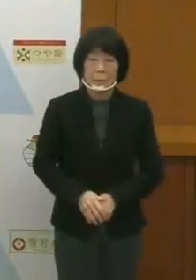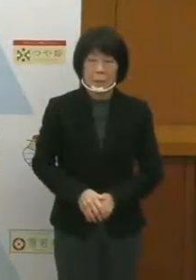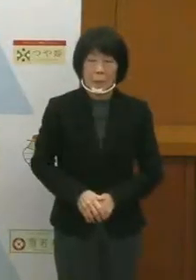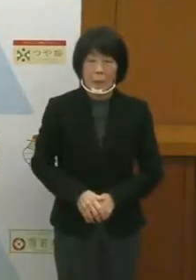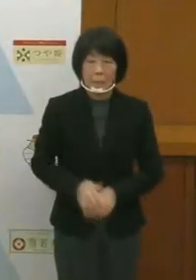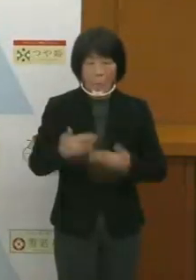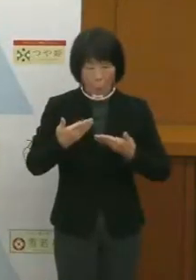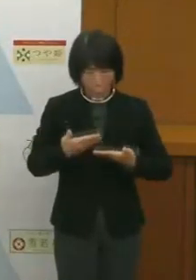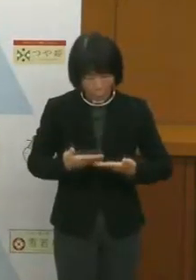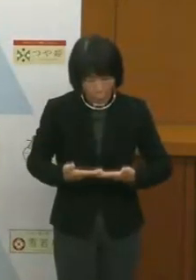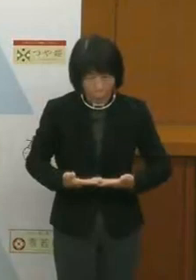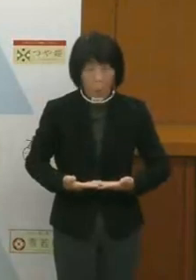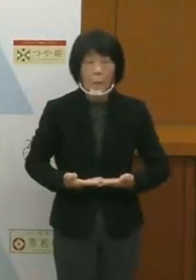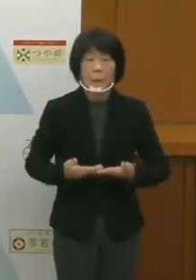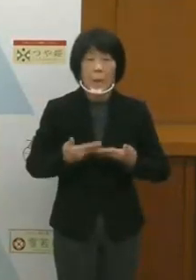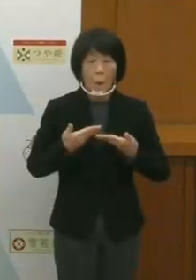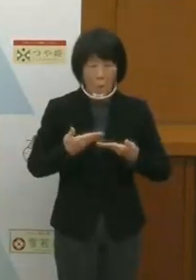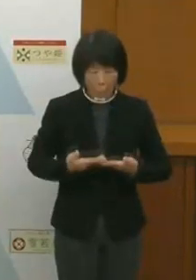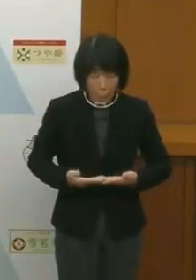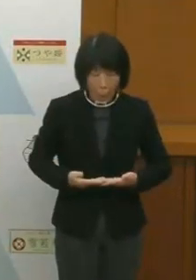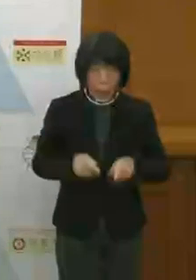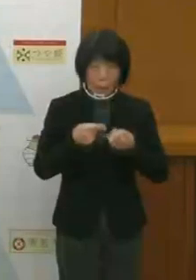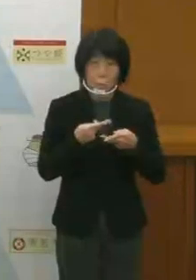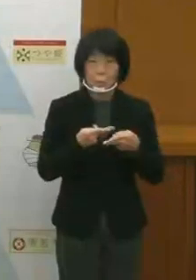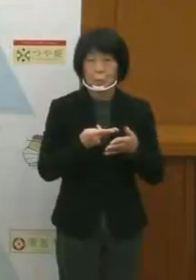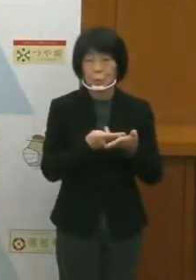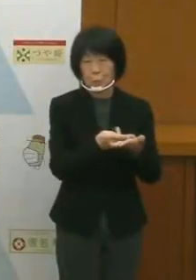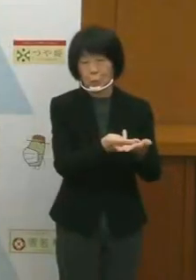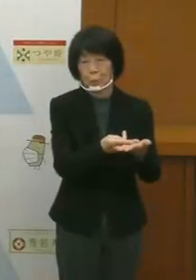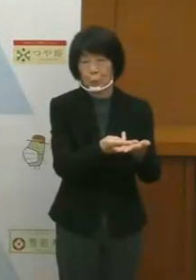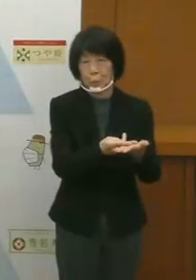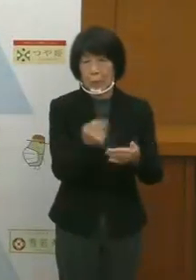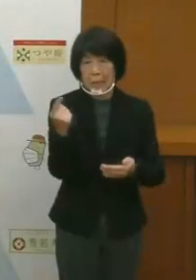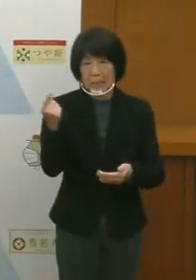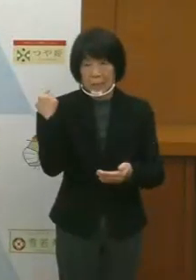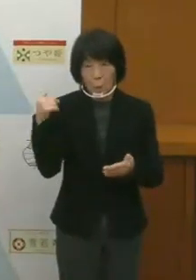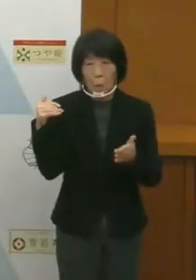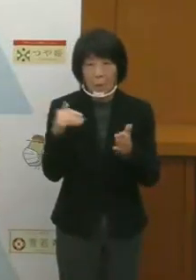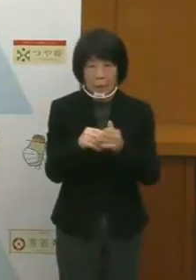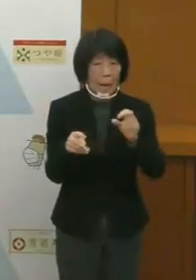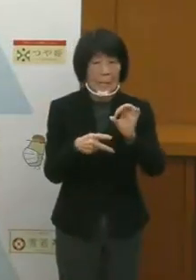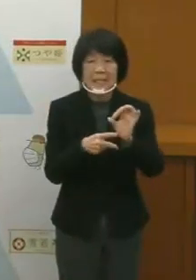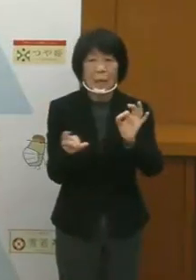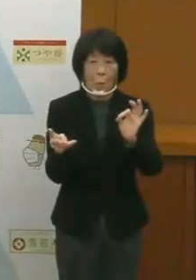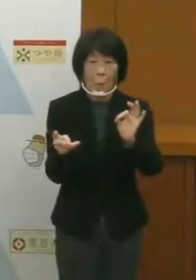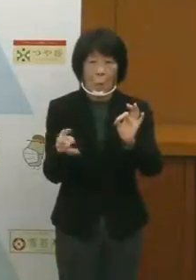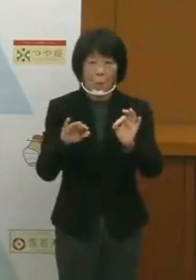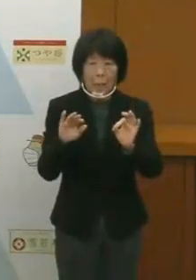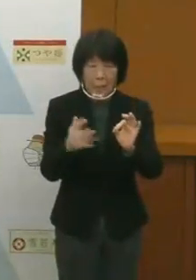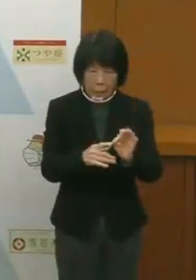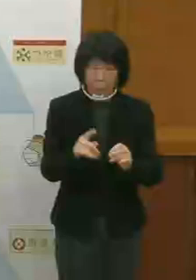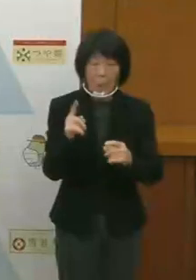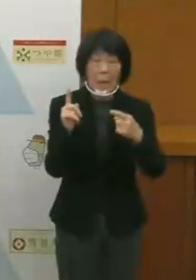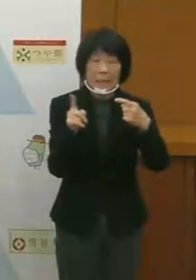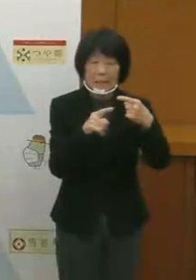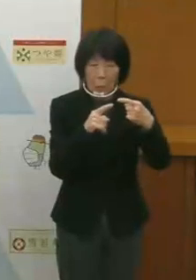重症入院患者数が昨日まではゼロだったんですけれども、1